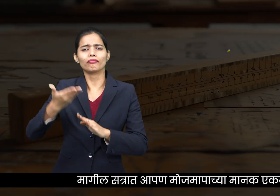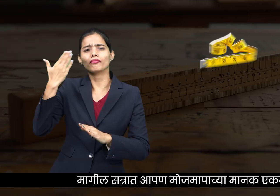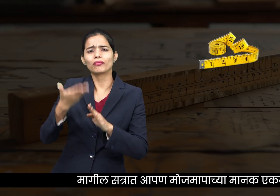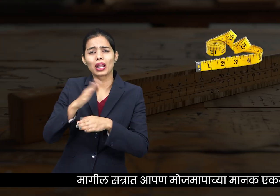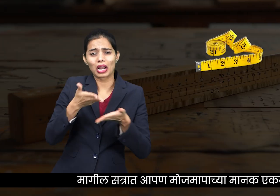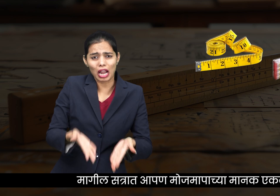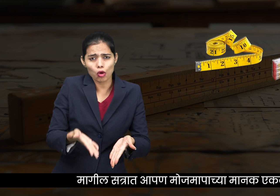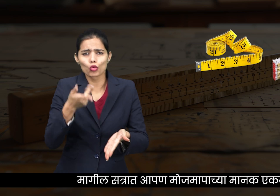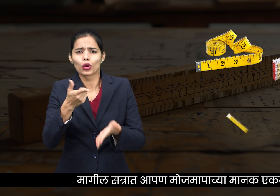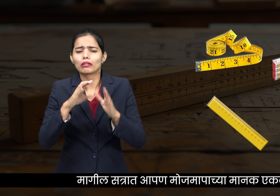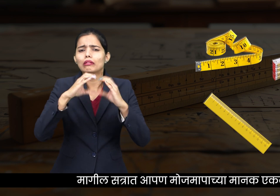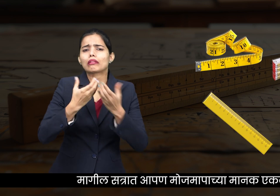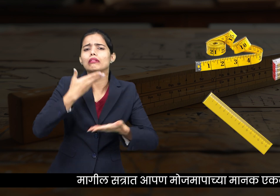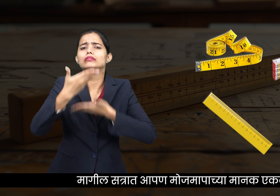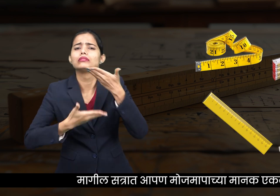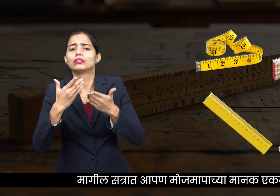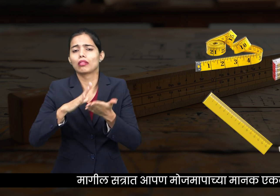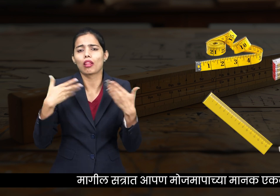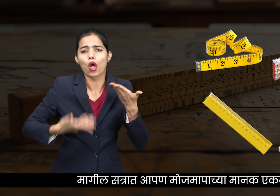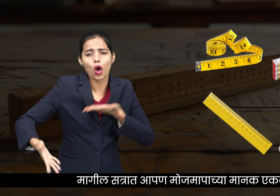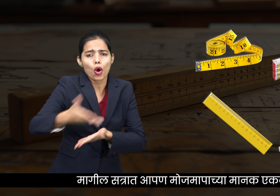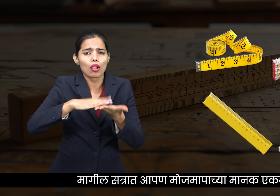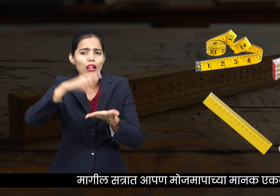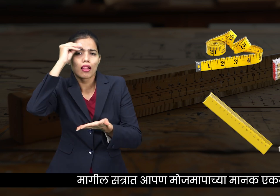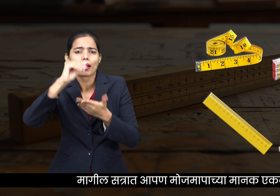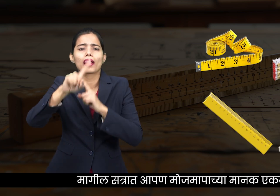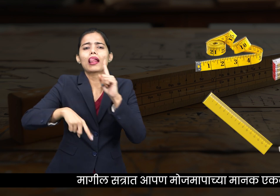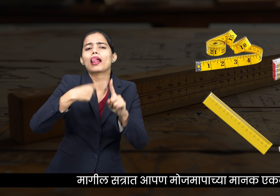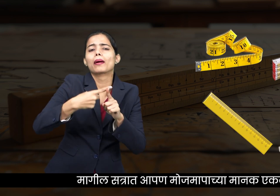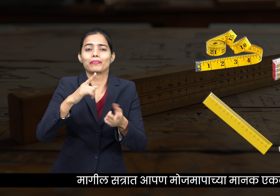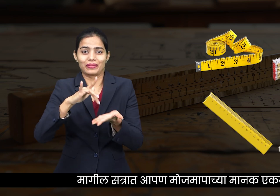मागील सत्रात आपण मोजमापाच्या मानक एककांविषयी